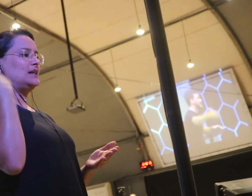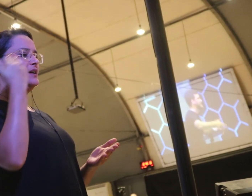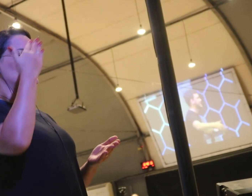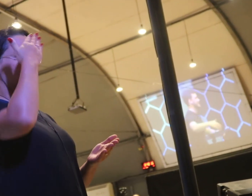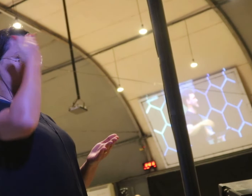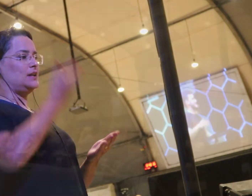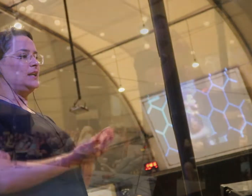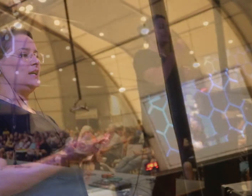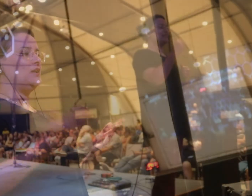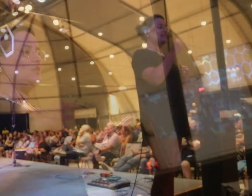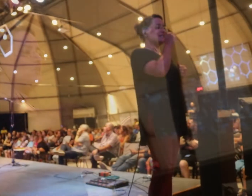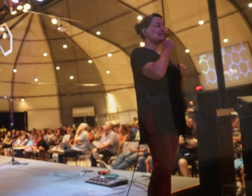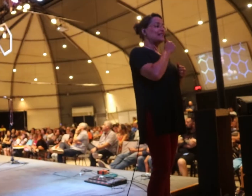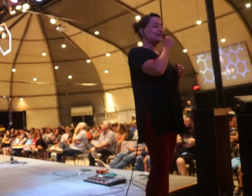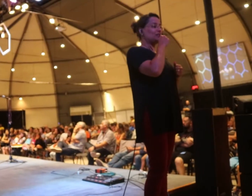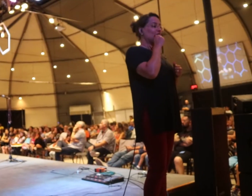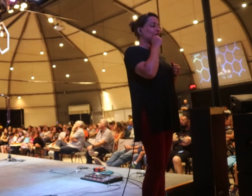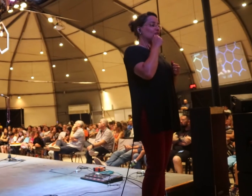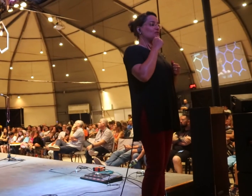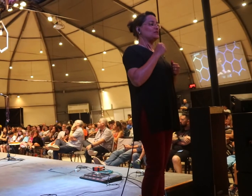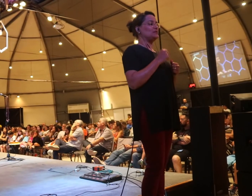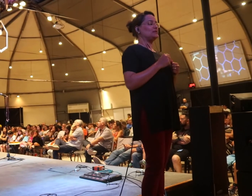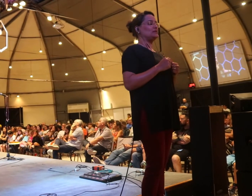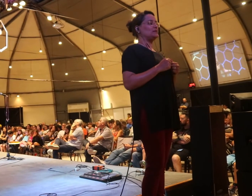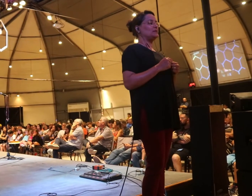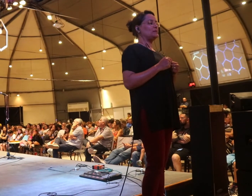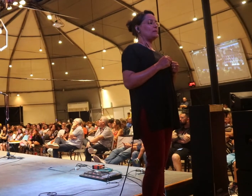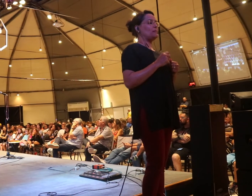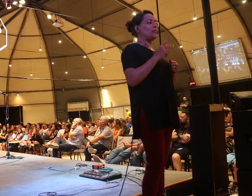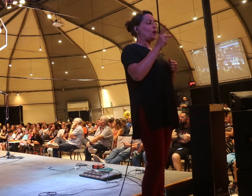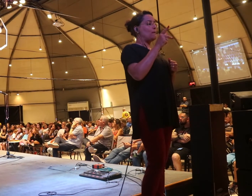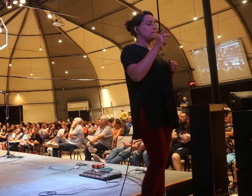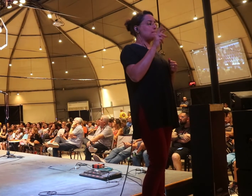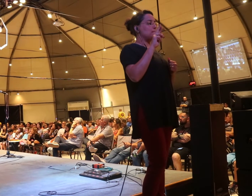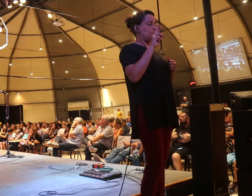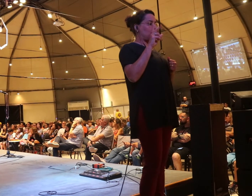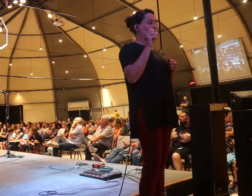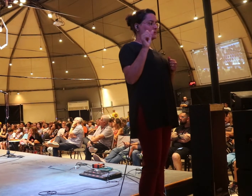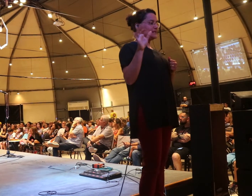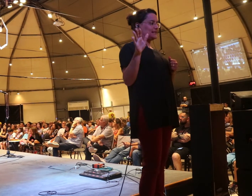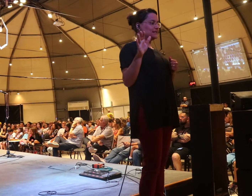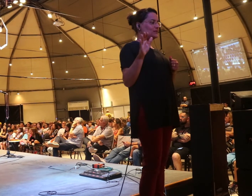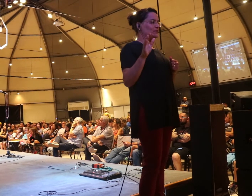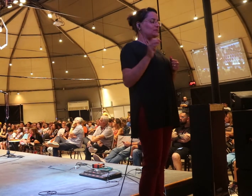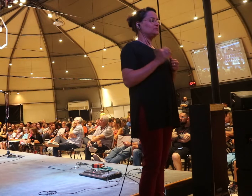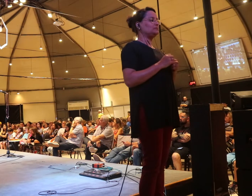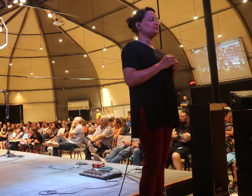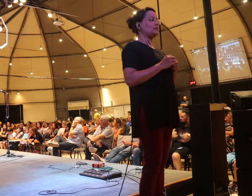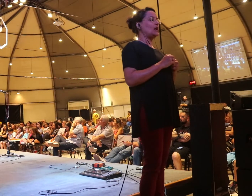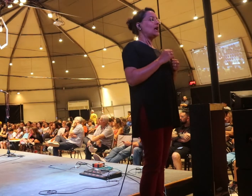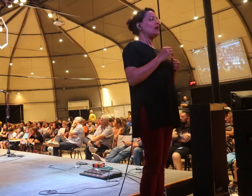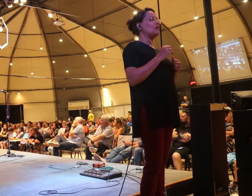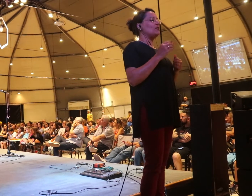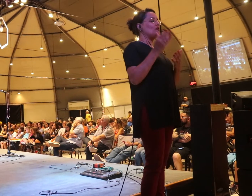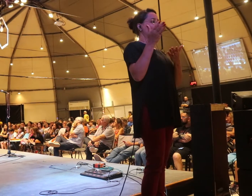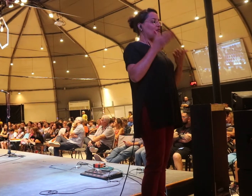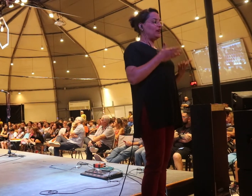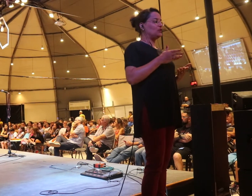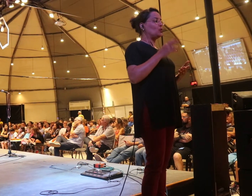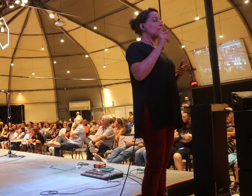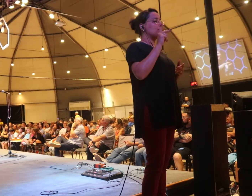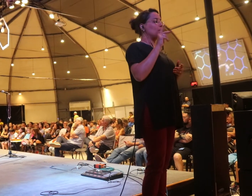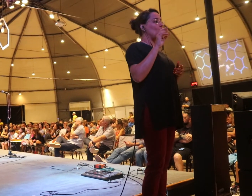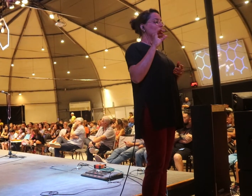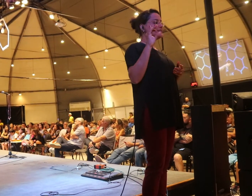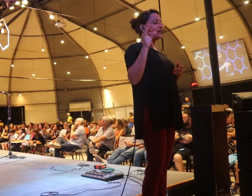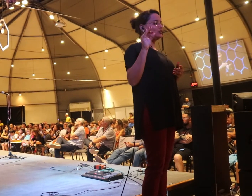vão crer. Propiciação. Você sabe o que é propiciação? Propiciação vem de propiciatório. Era a tampa